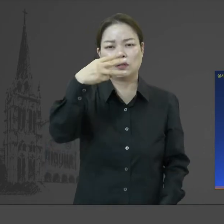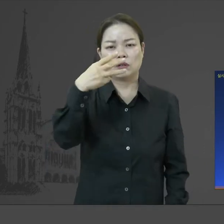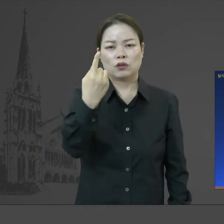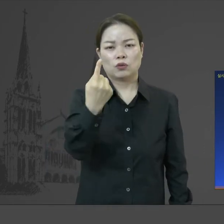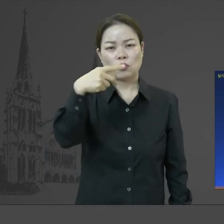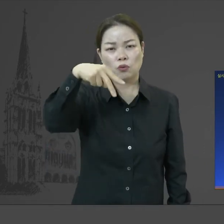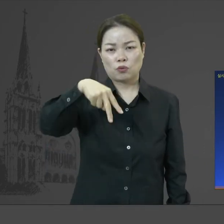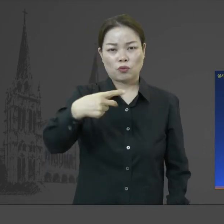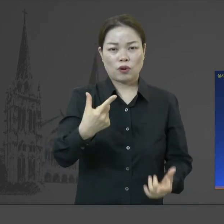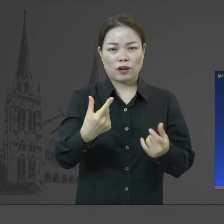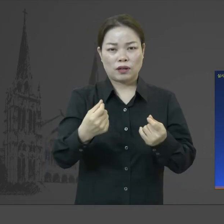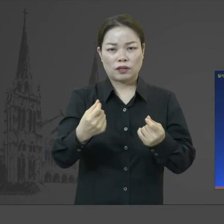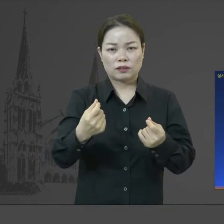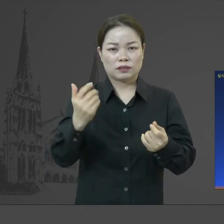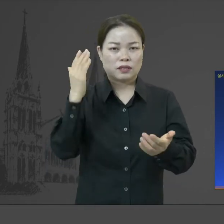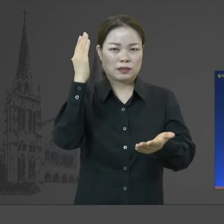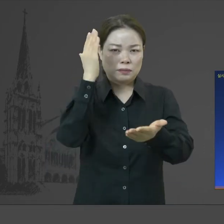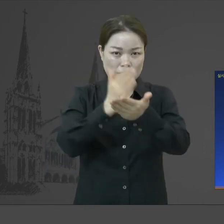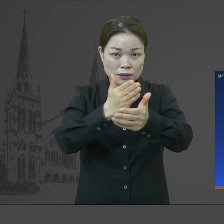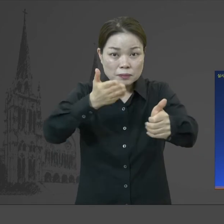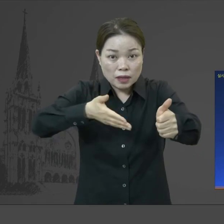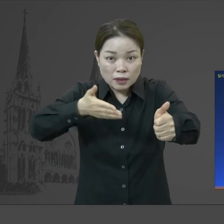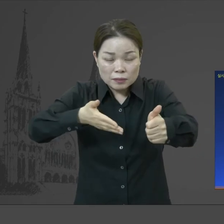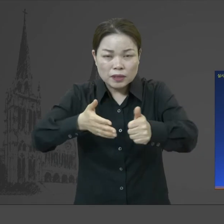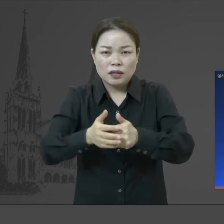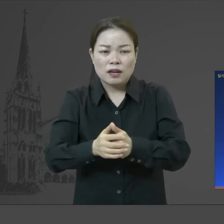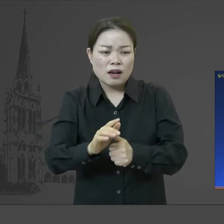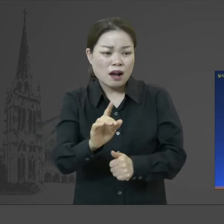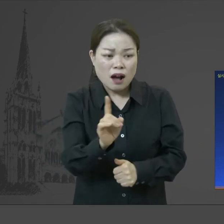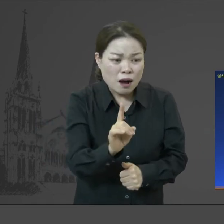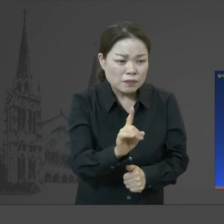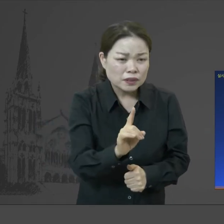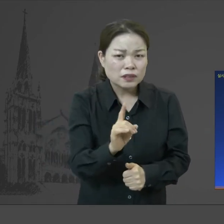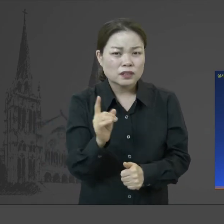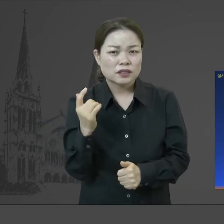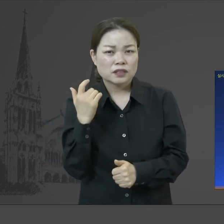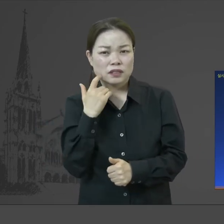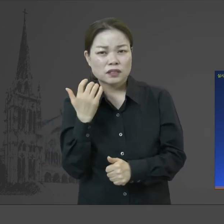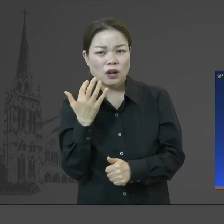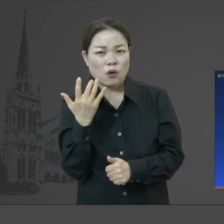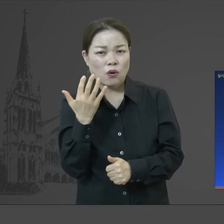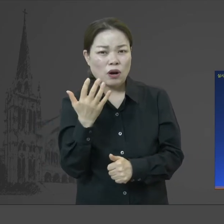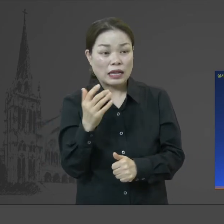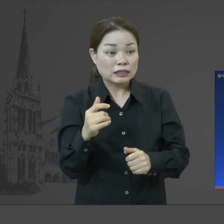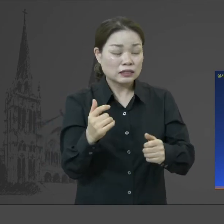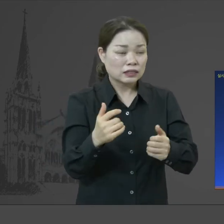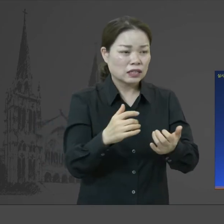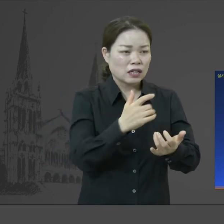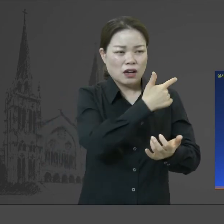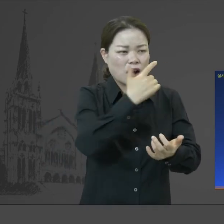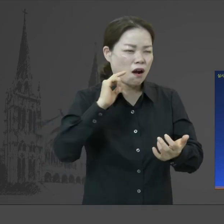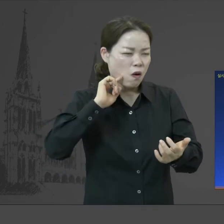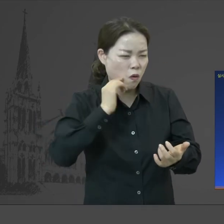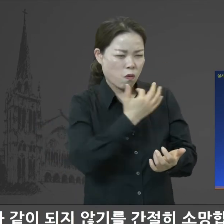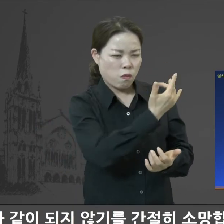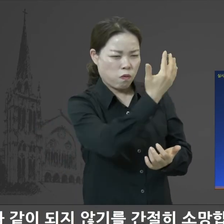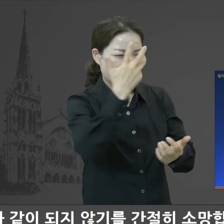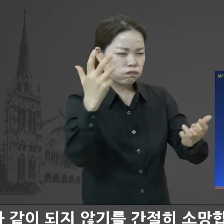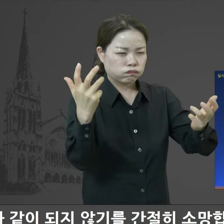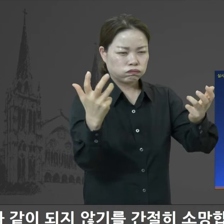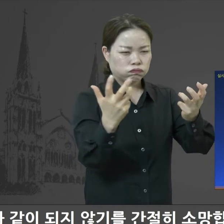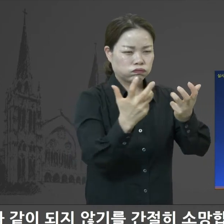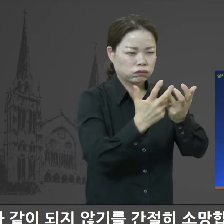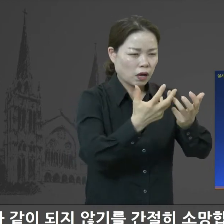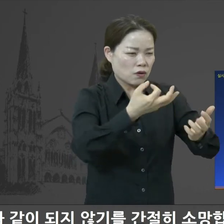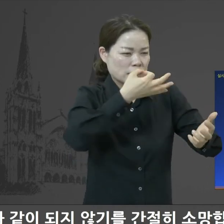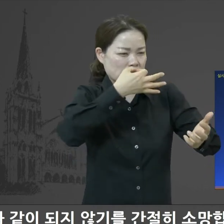않기를 간절히 소망합니다. 그것이 아무리 여호와의 동산처럼 보여도, 그것이 아무리 내게 이득을